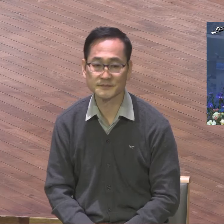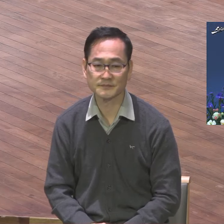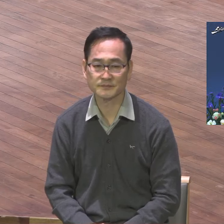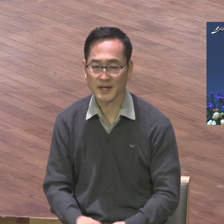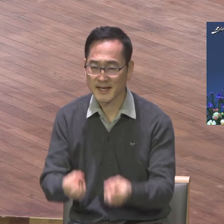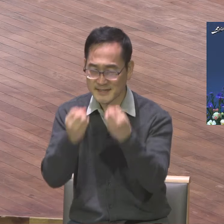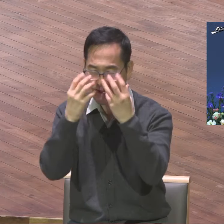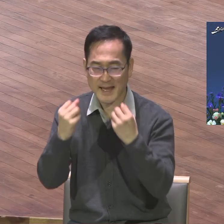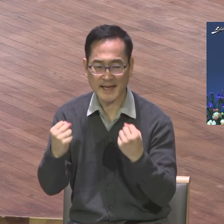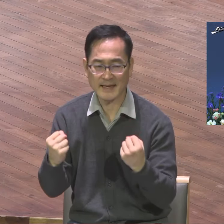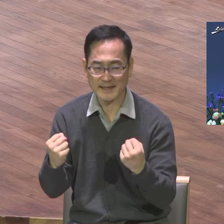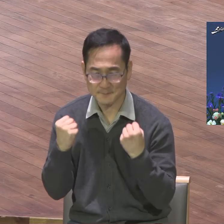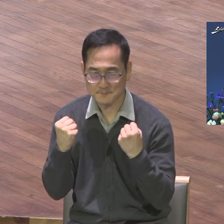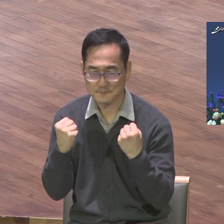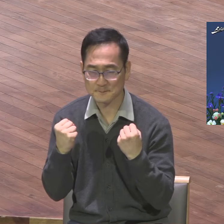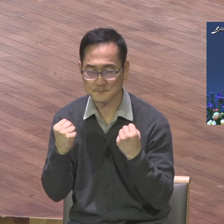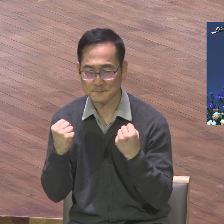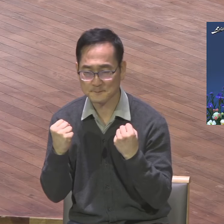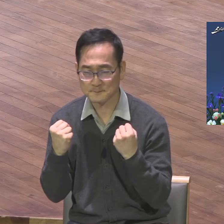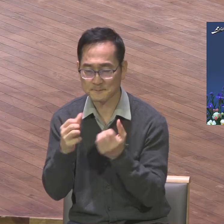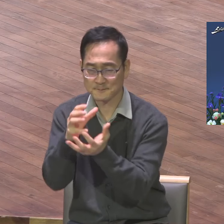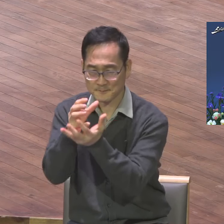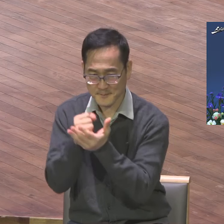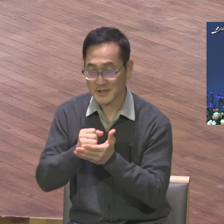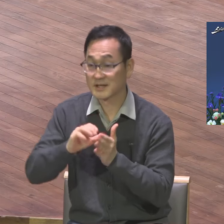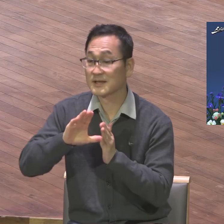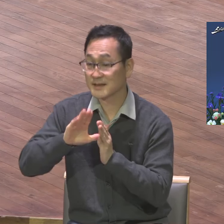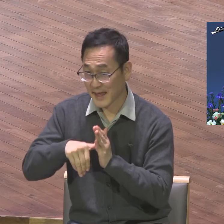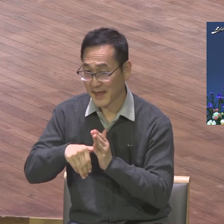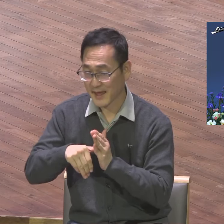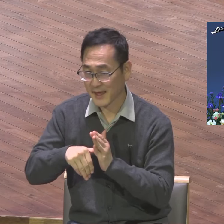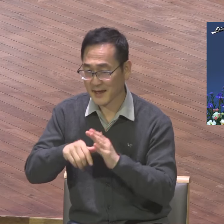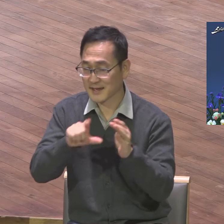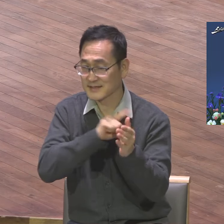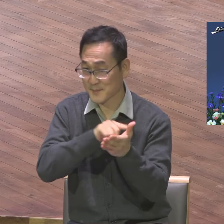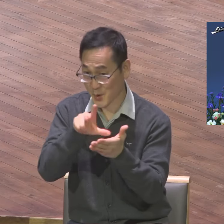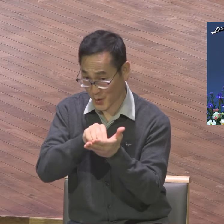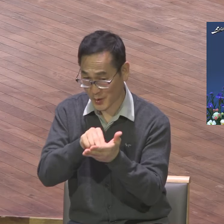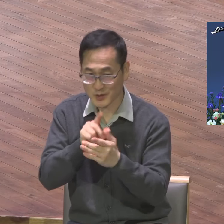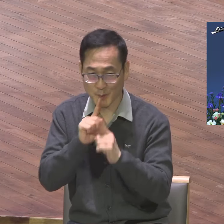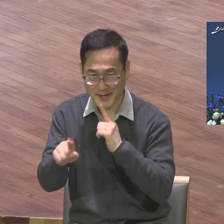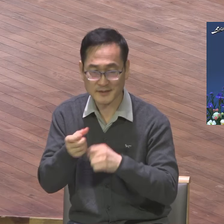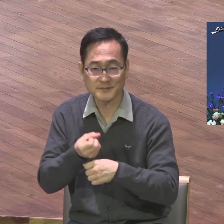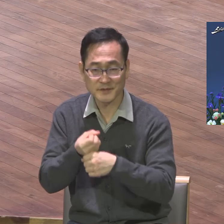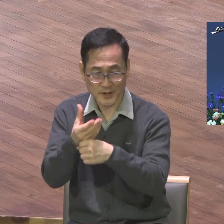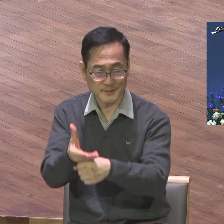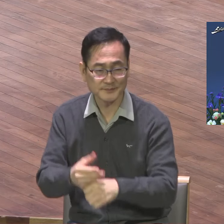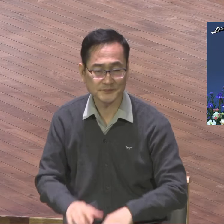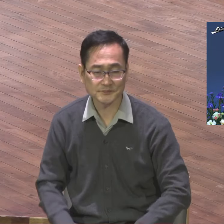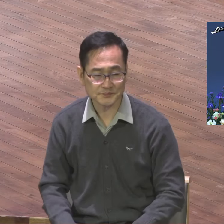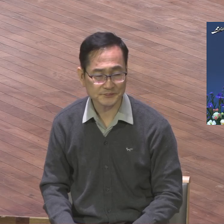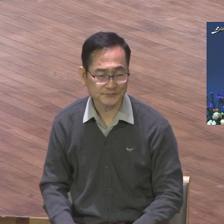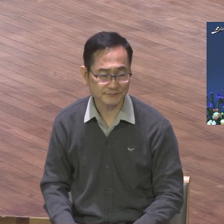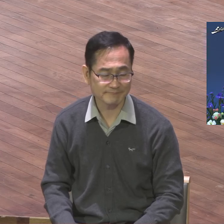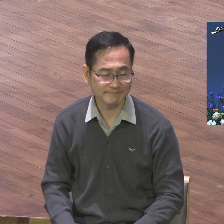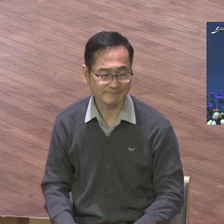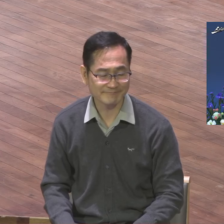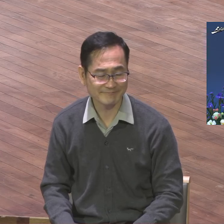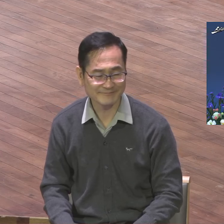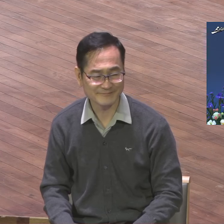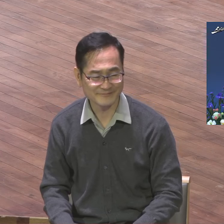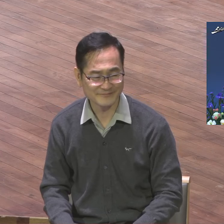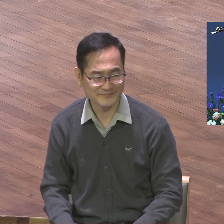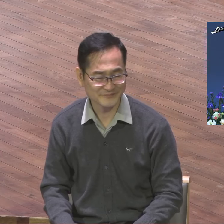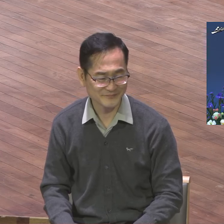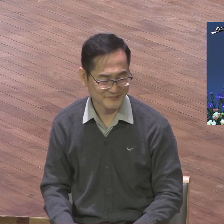새 힘을 얻어야 할 때라는 제목으로 말씀을 드립니다. 요즘 사람들이